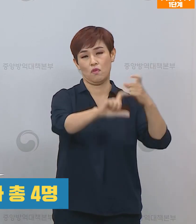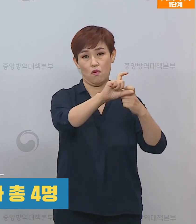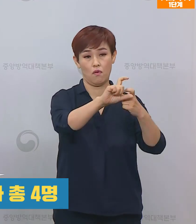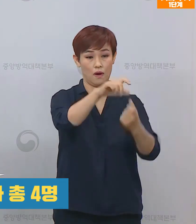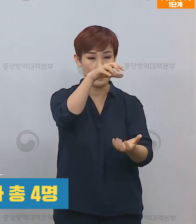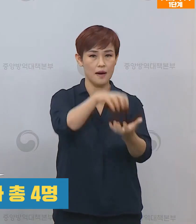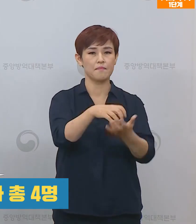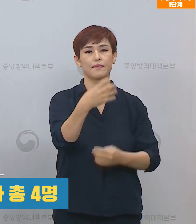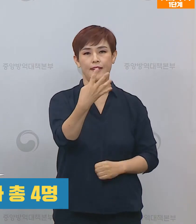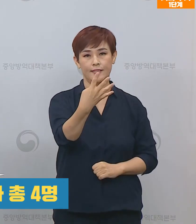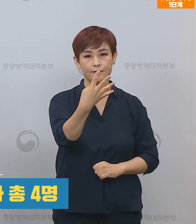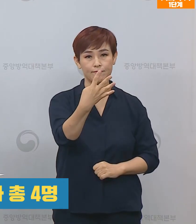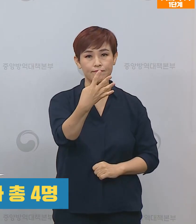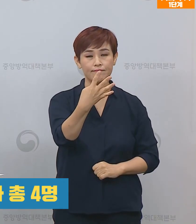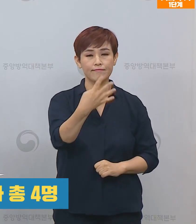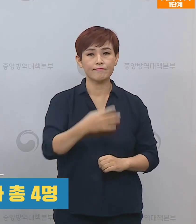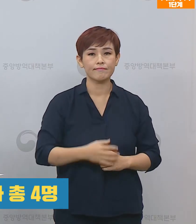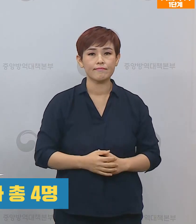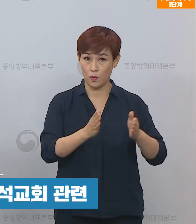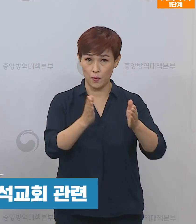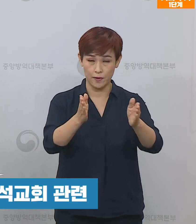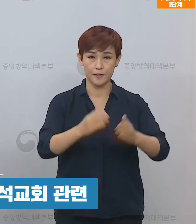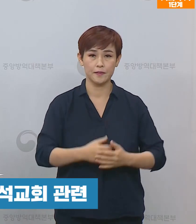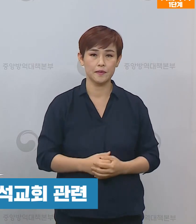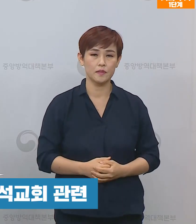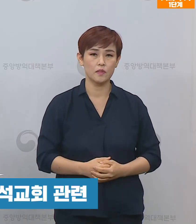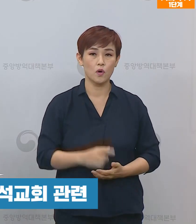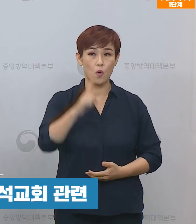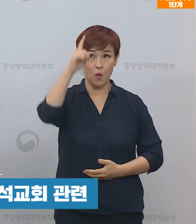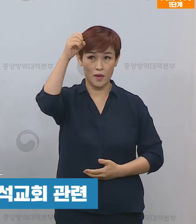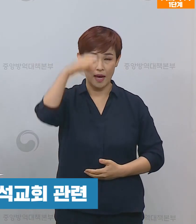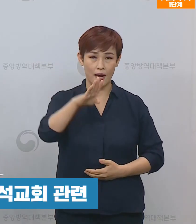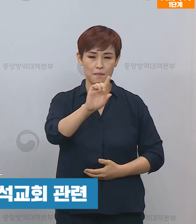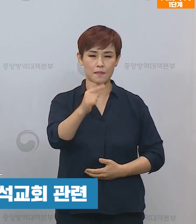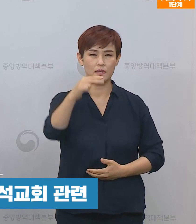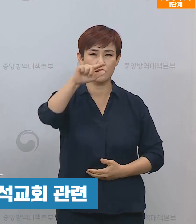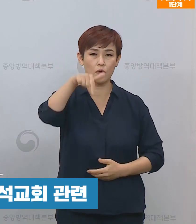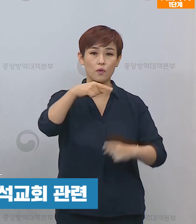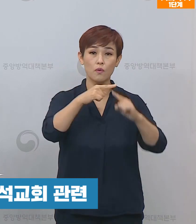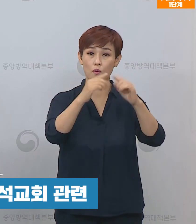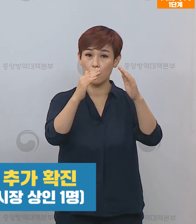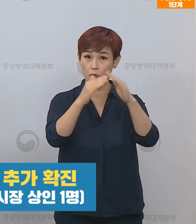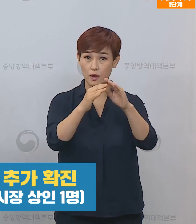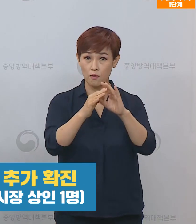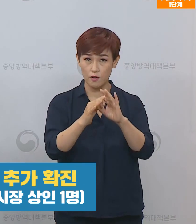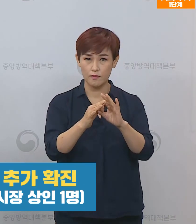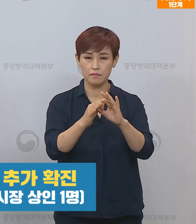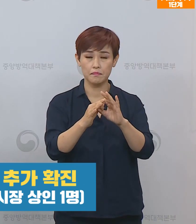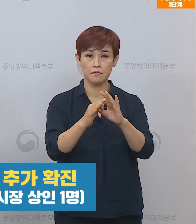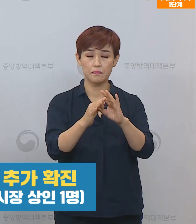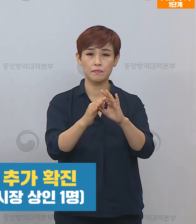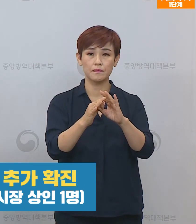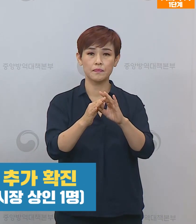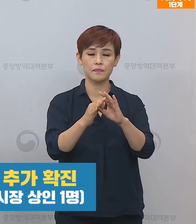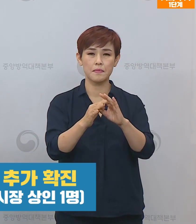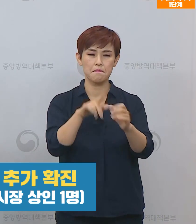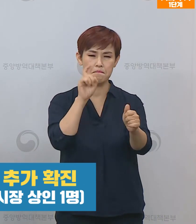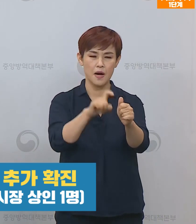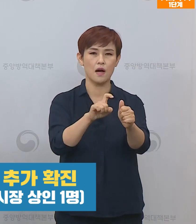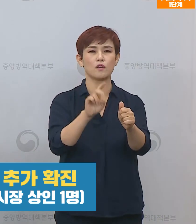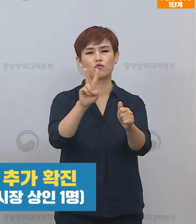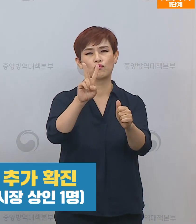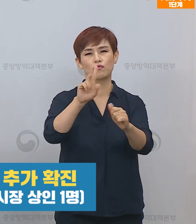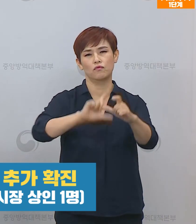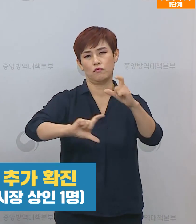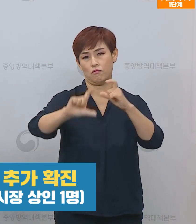총 4명의 환자가 발생하였습니다. 고양시 반석교회와 관련해서 전일 대비 2명이